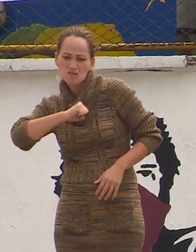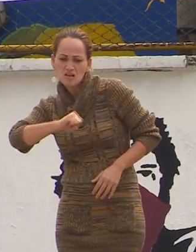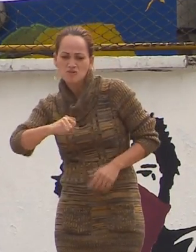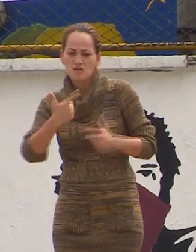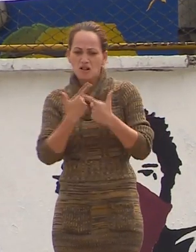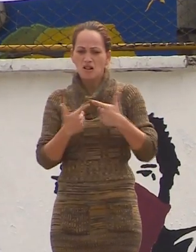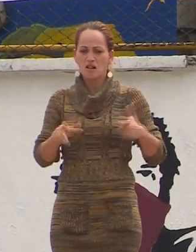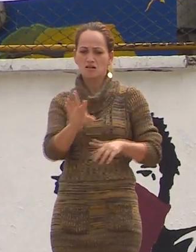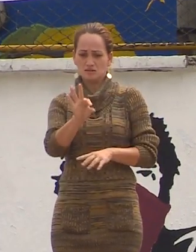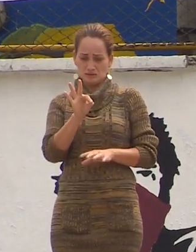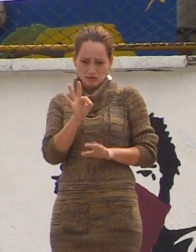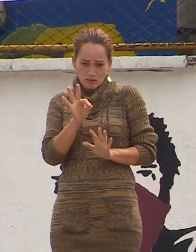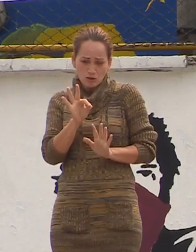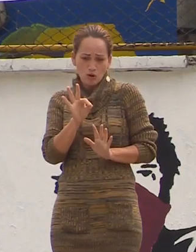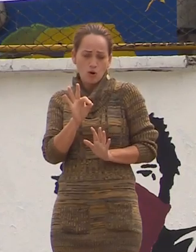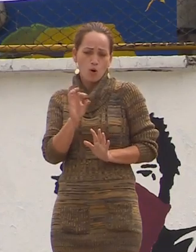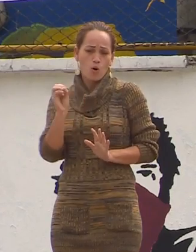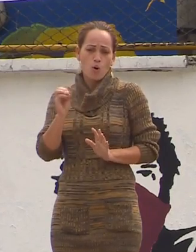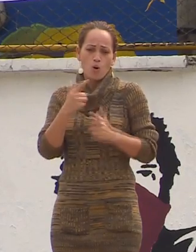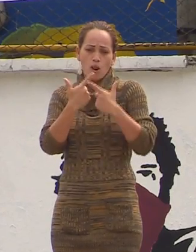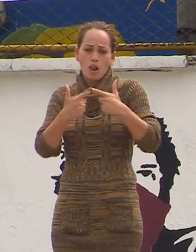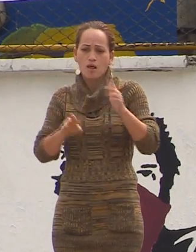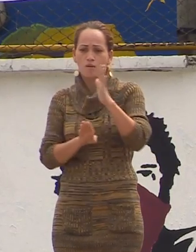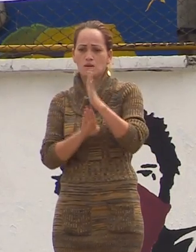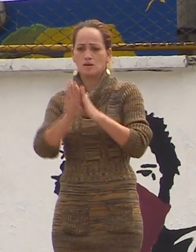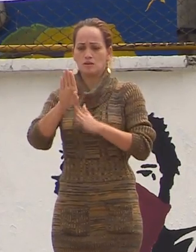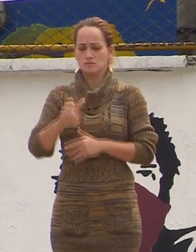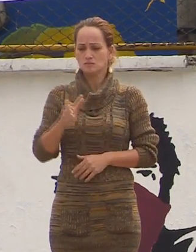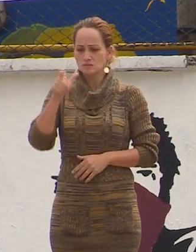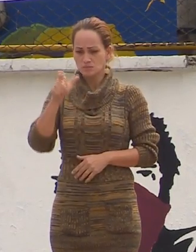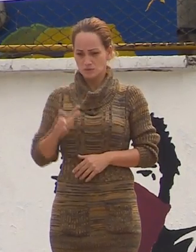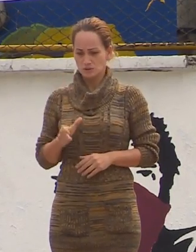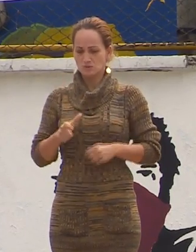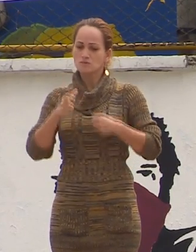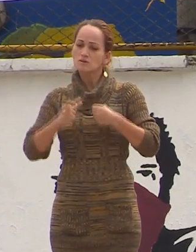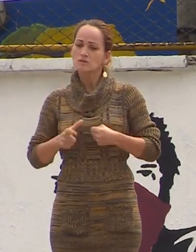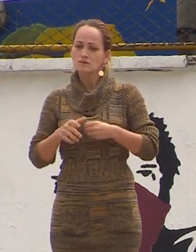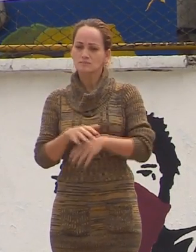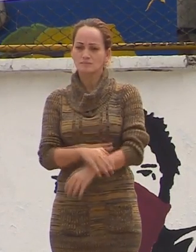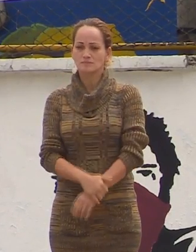libre elección y el libre desarrollo de la personalidad.